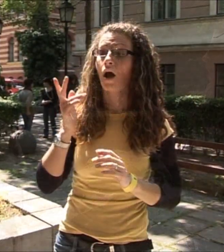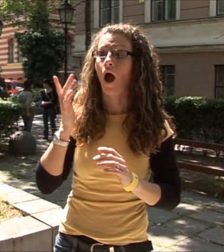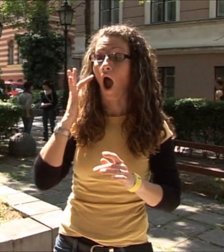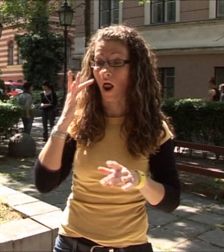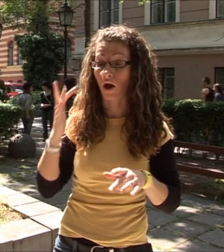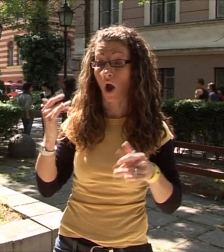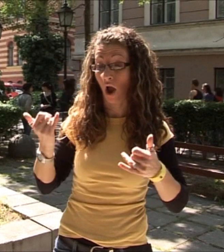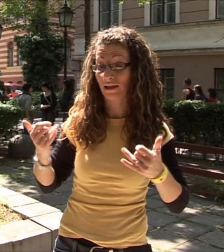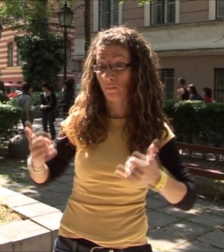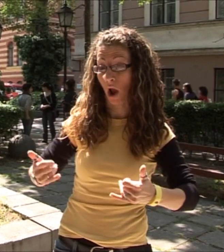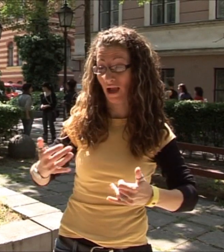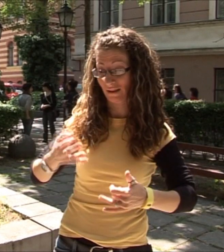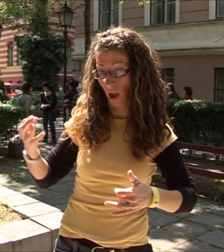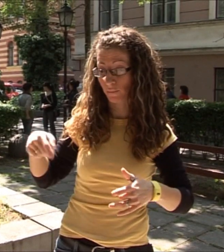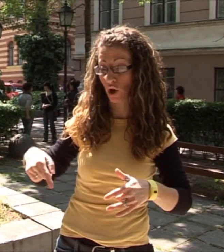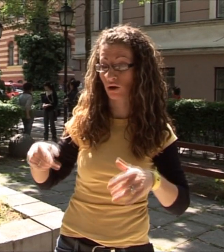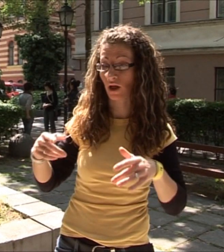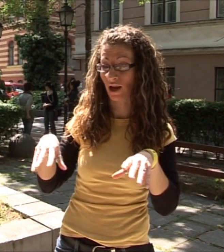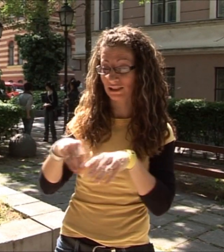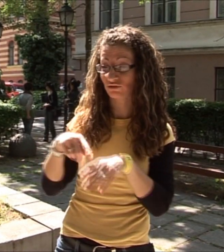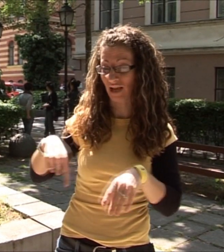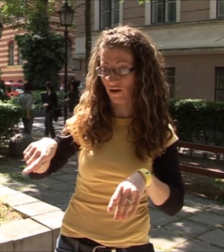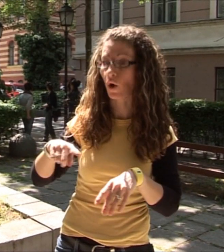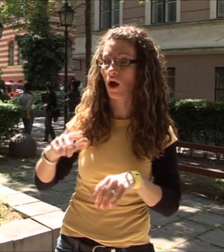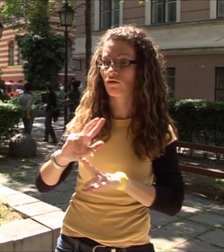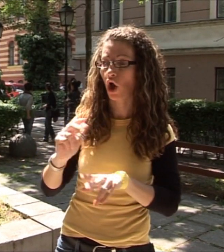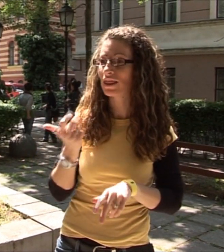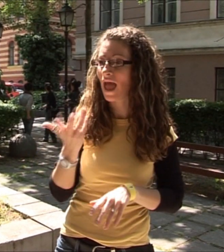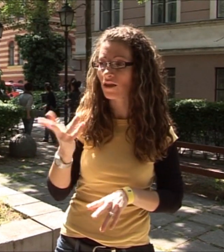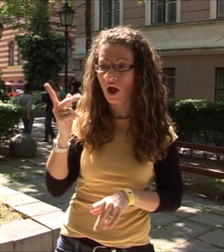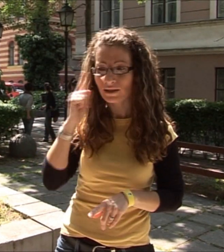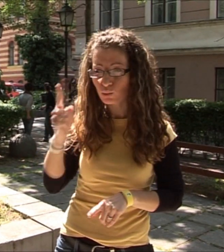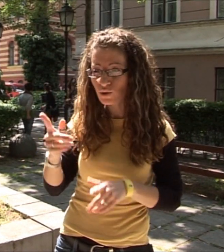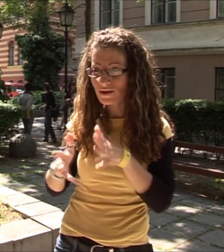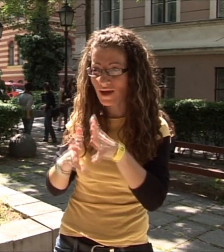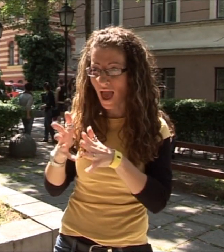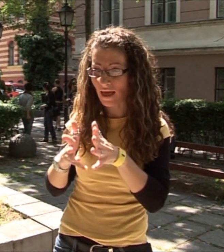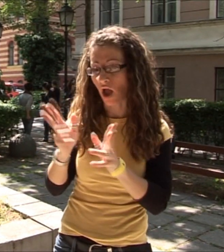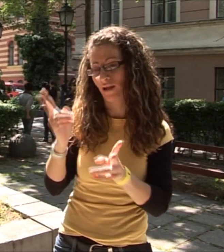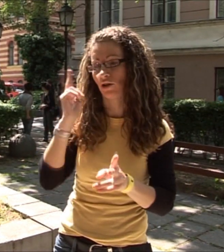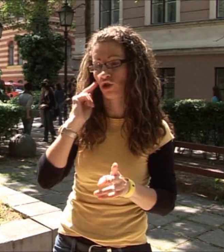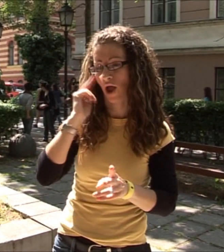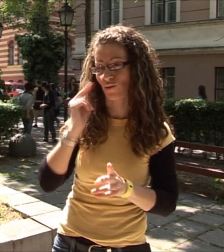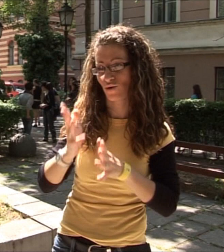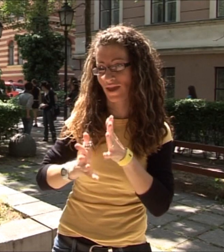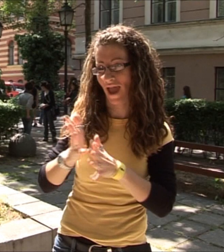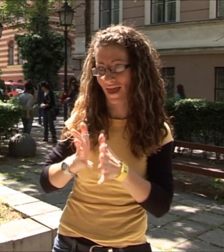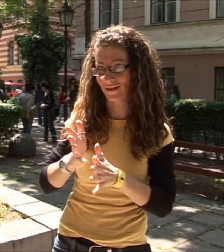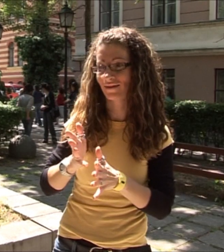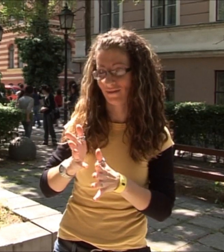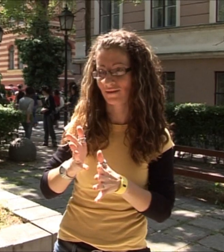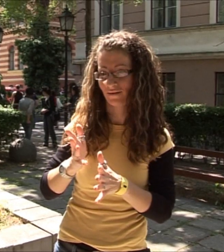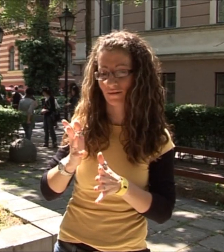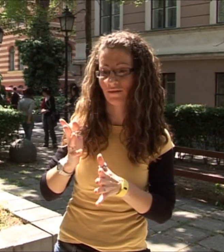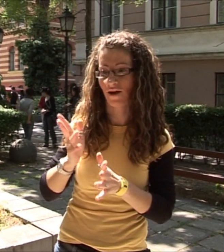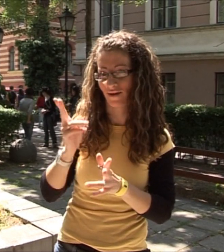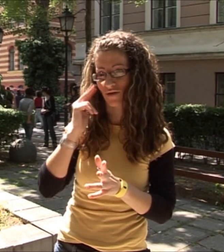szigetek akik má voltak aő voltak olyan akik akik akik tudnak jáni